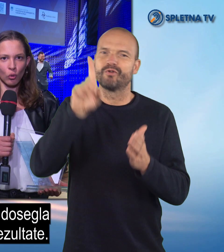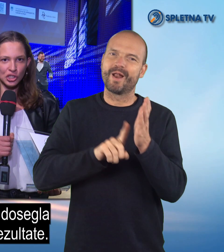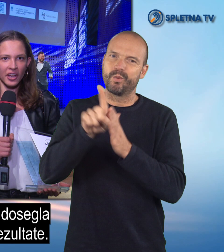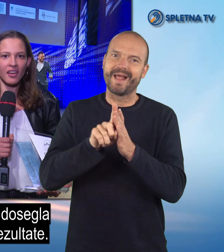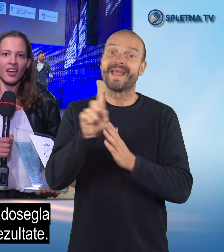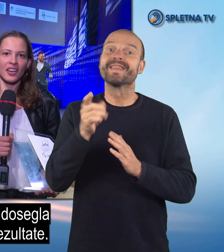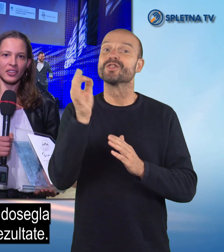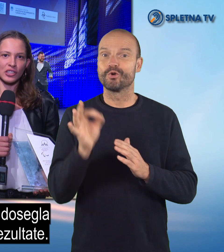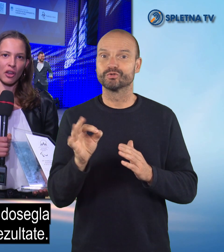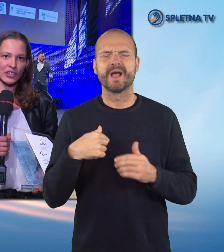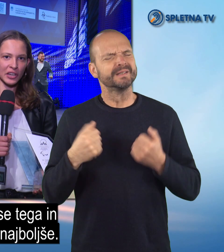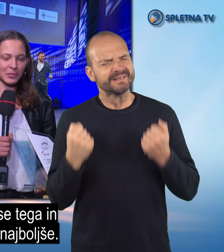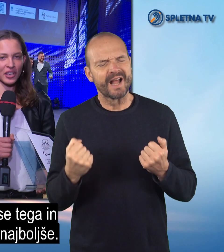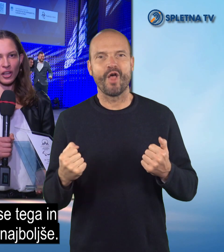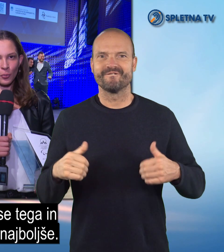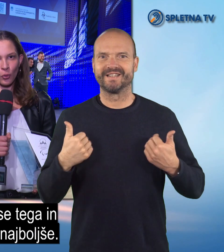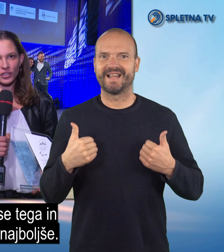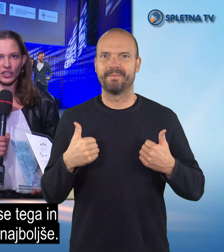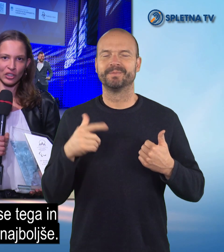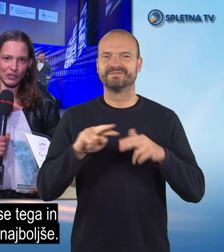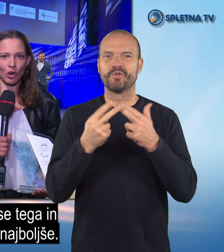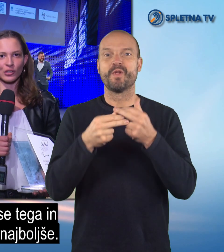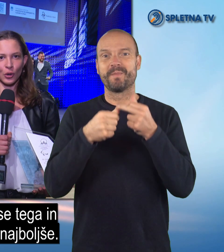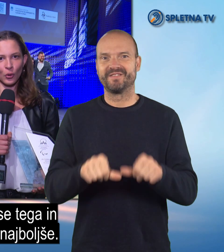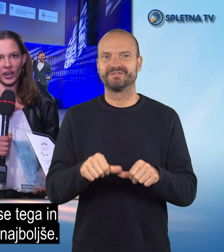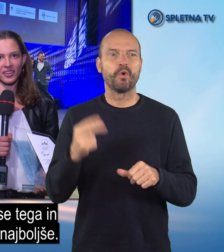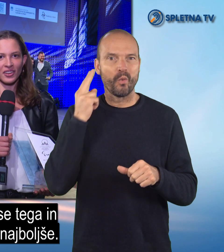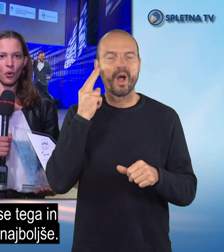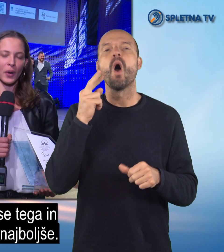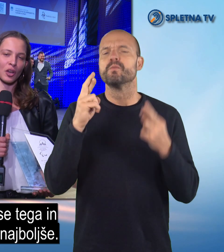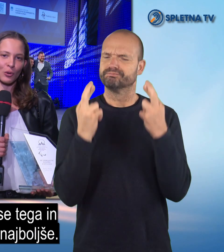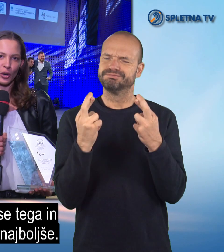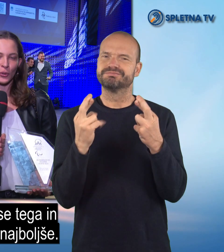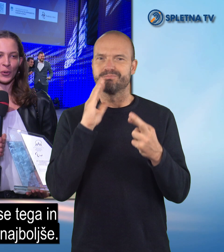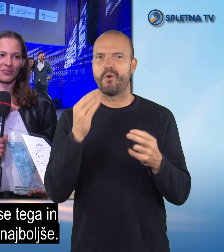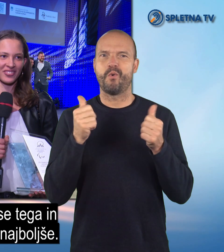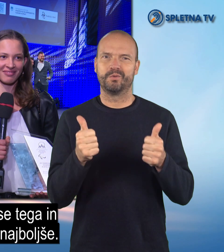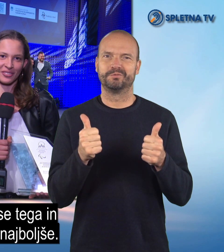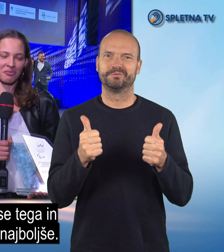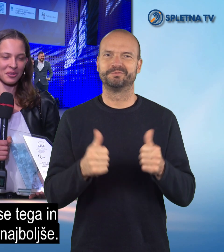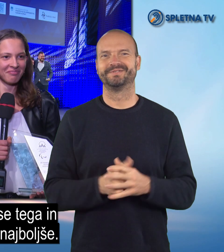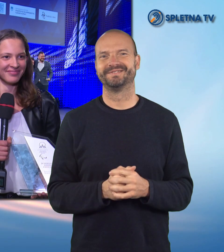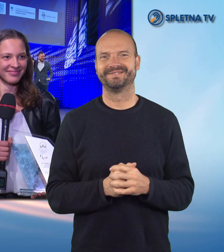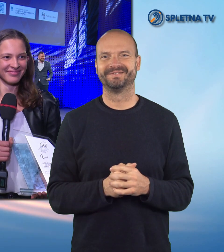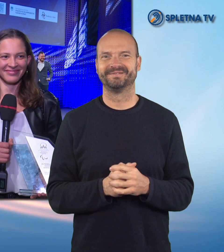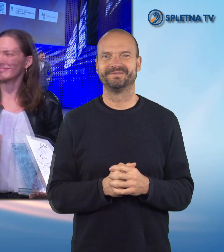rezultate, točke in zelo veselim se na poti svetovno za gluhe. Upam, da bo v redu.